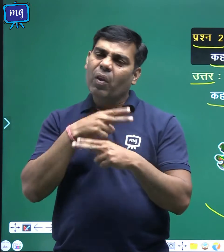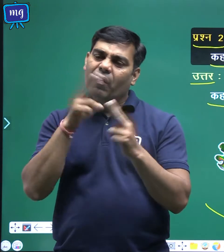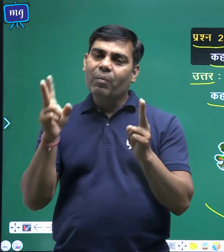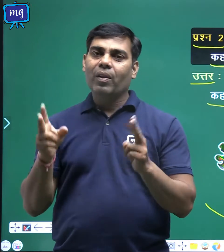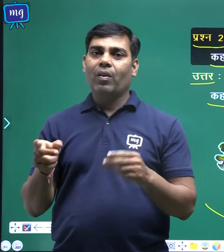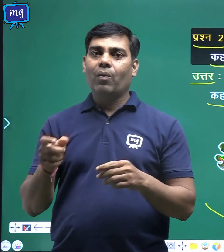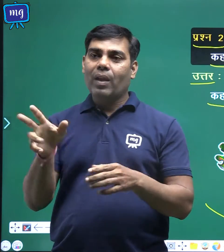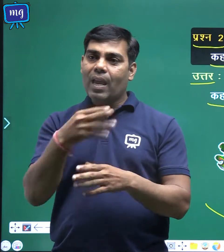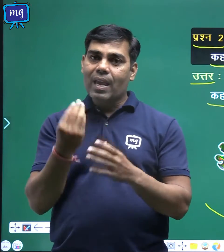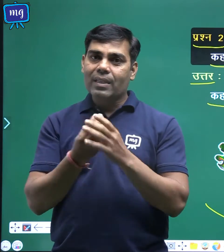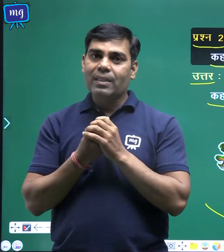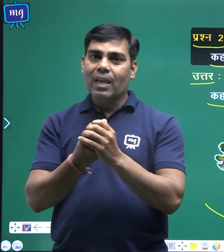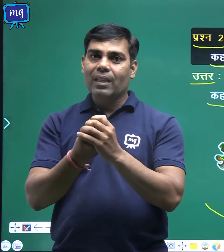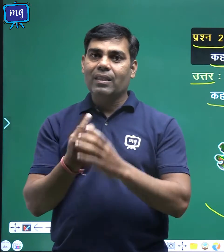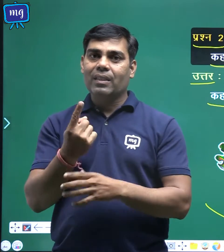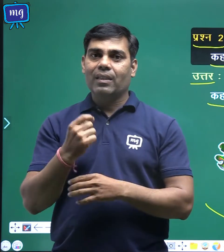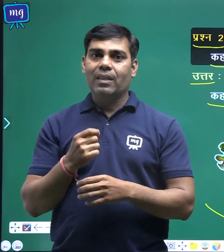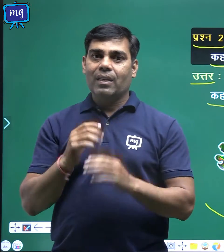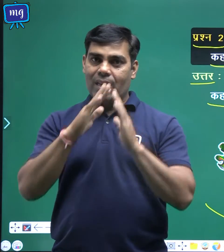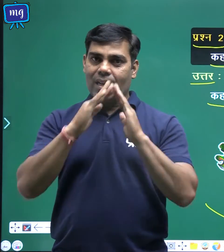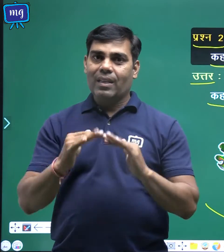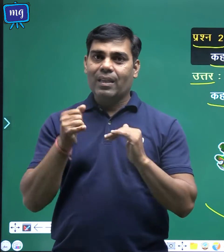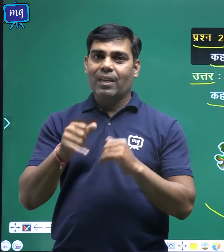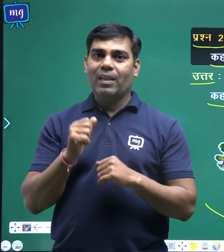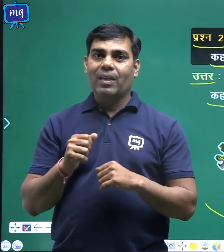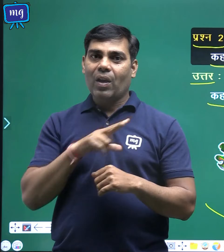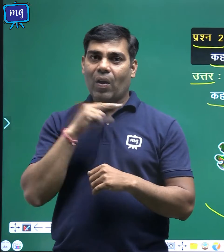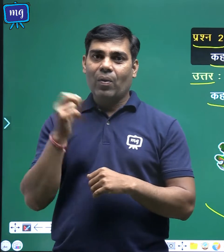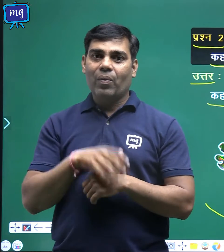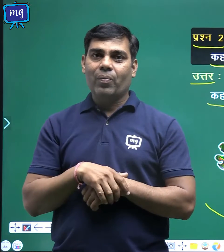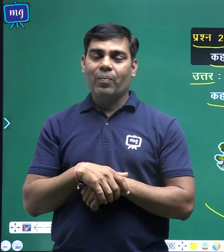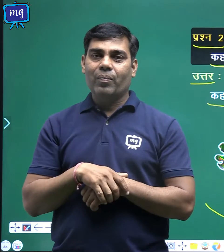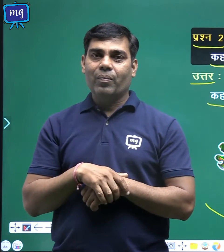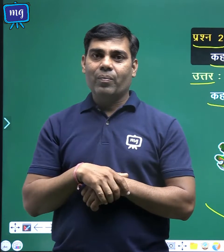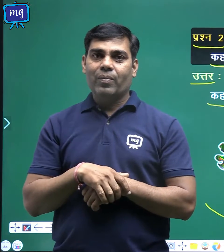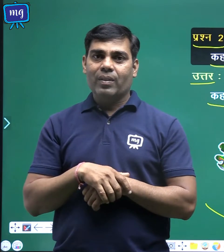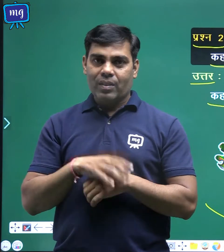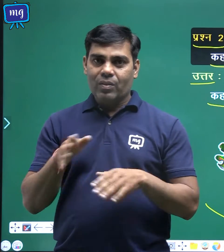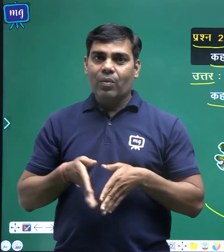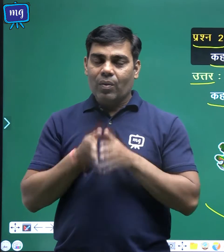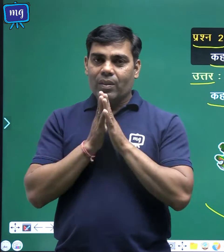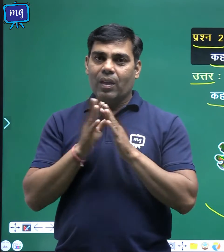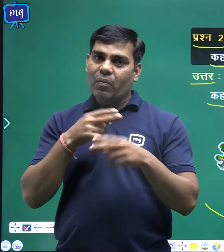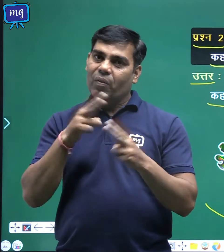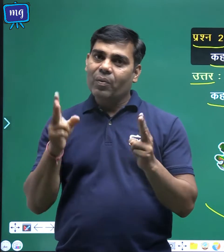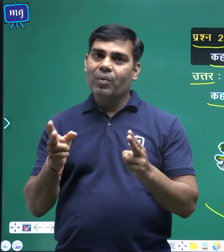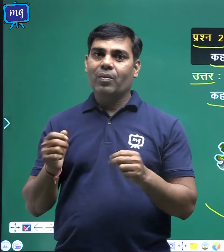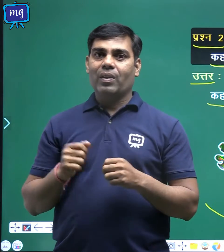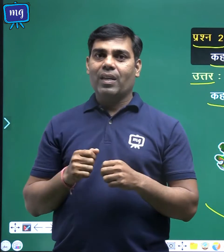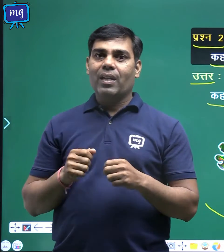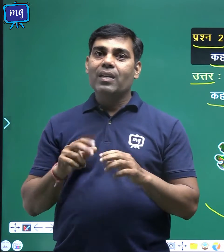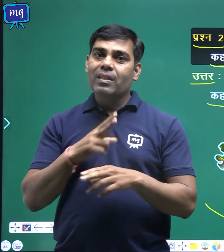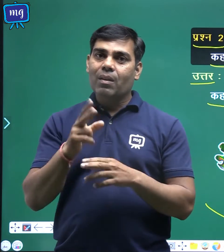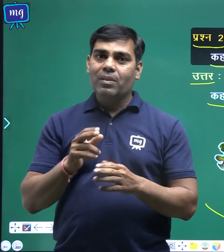एक साथ निवास करते हैं और धर्म के हिसाब से अलग अलग